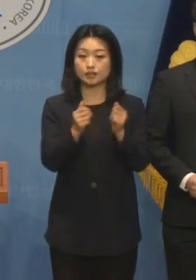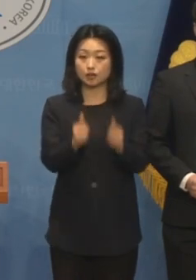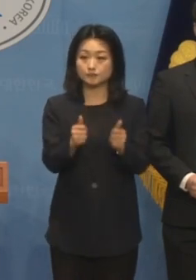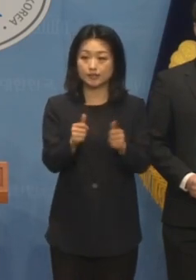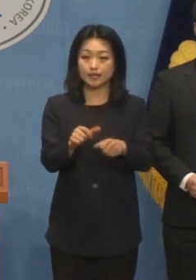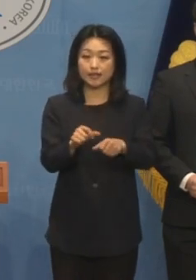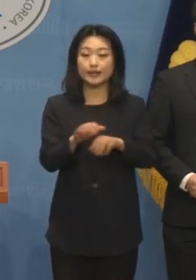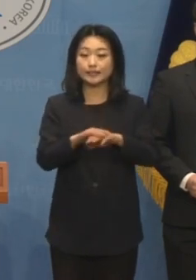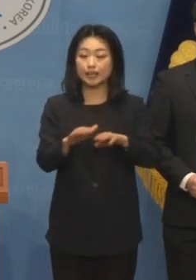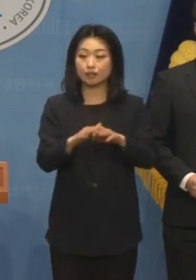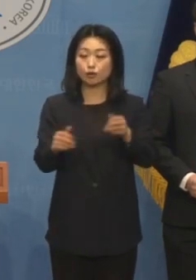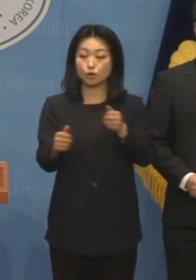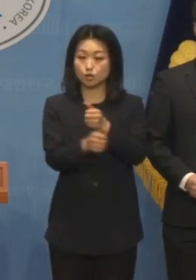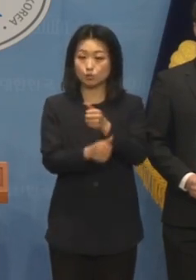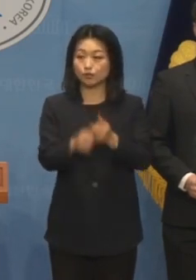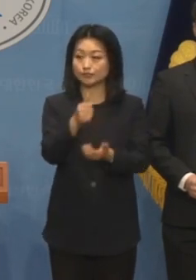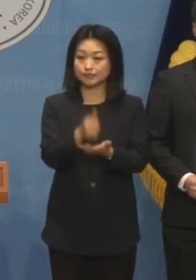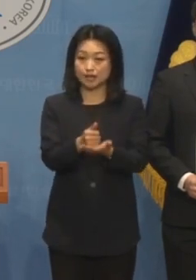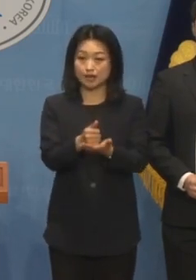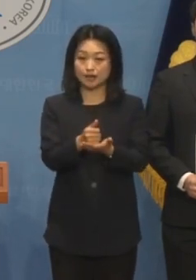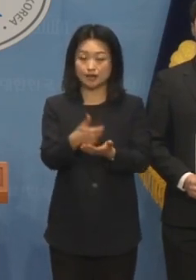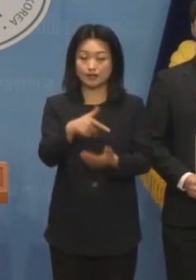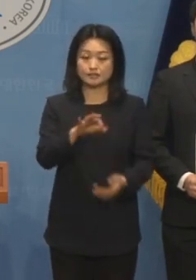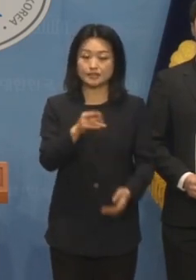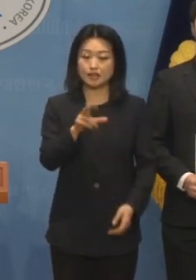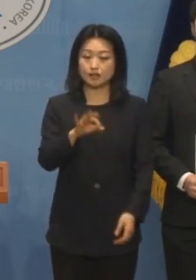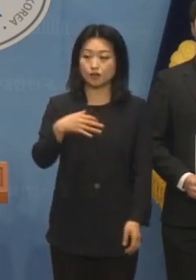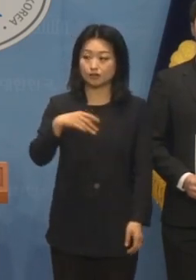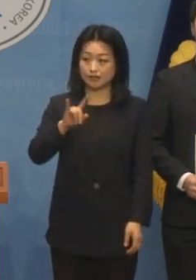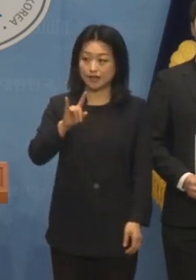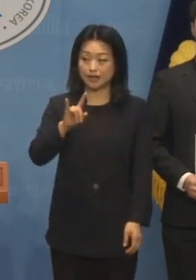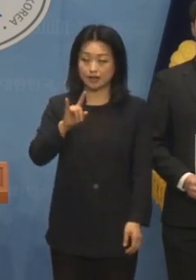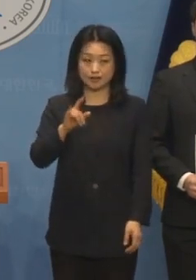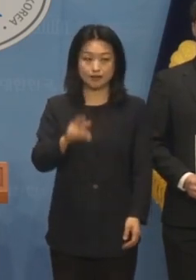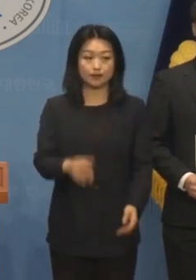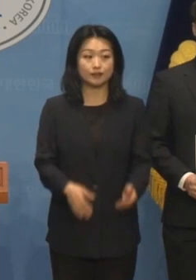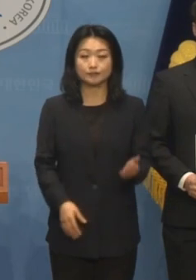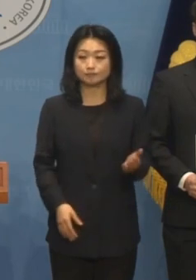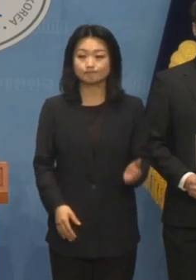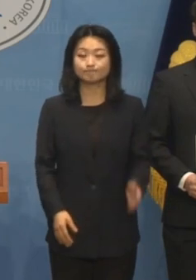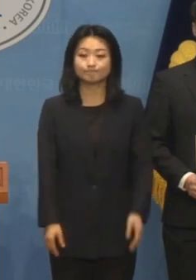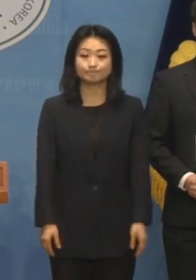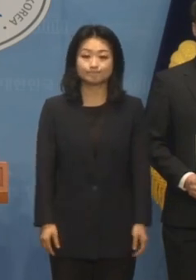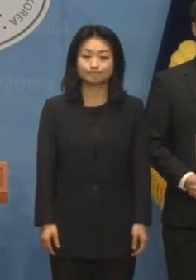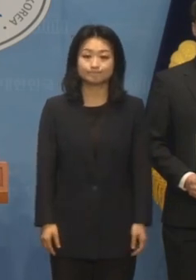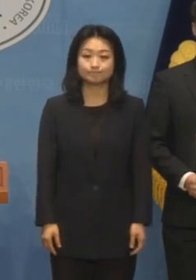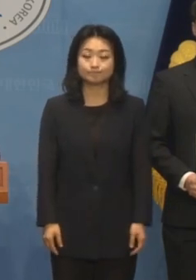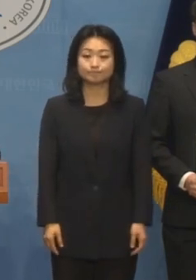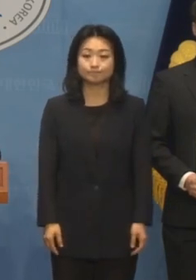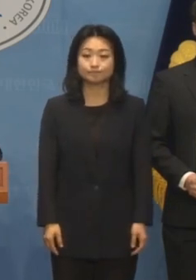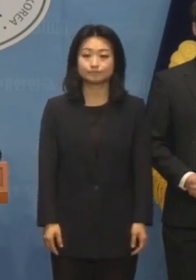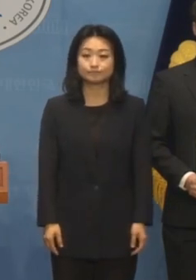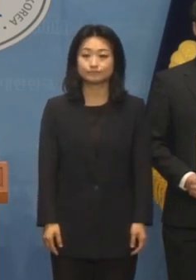정치검찰 특별대책위원회 위원장을 맡고 계시는 장경태 최고위원님이 함께 하셨습니다.